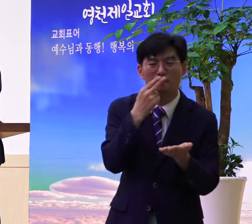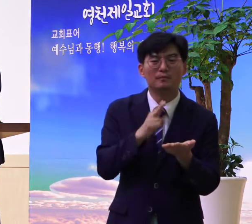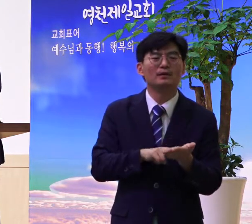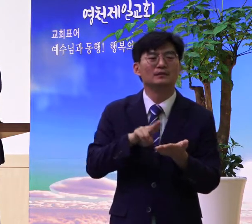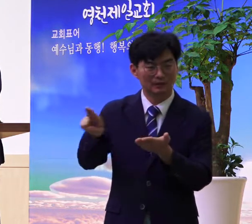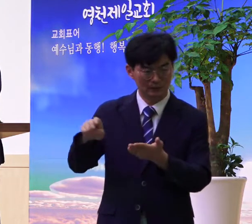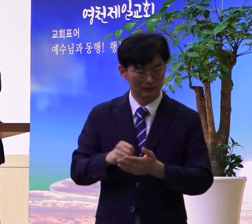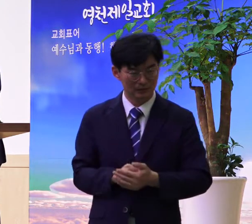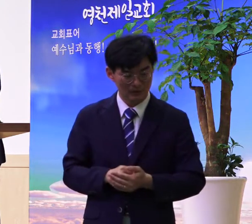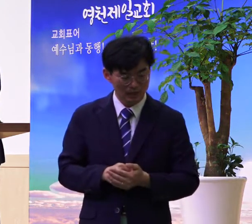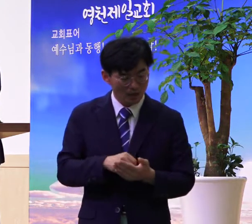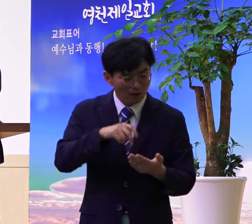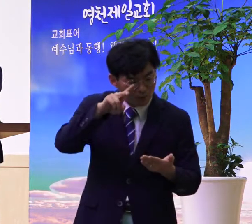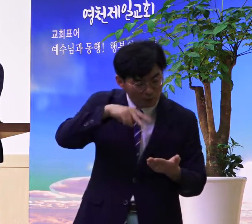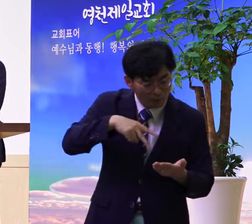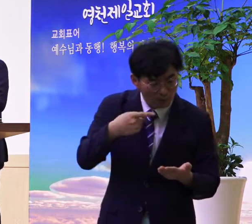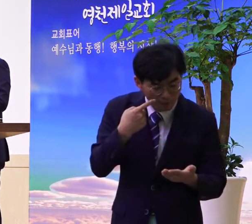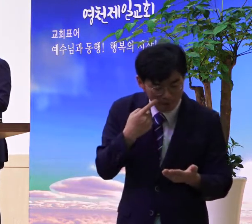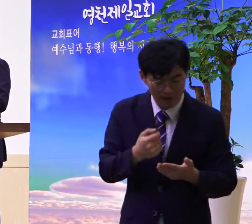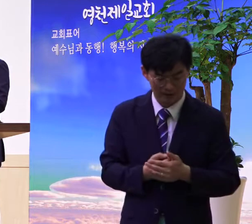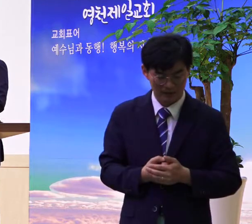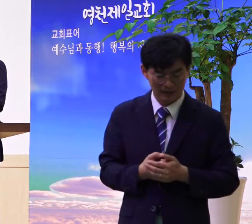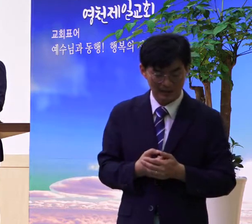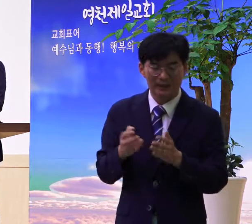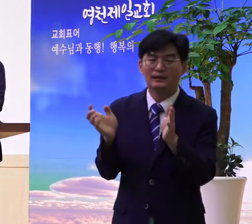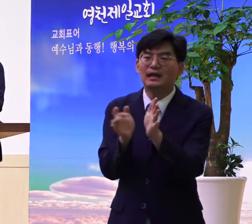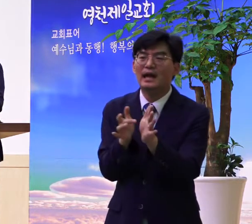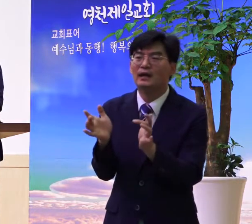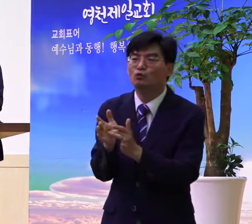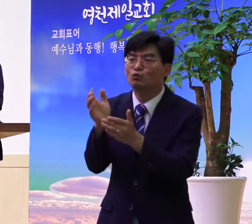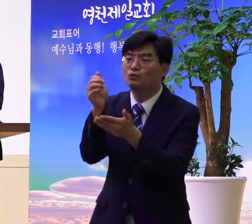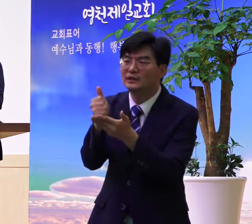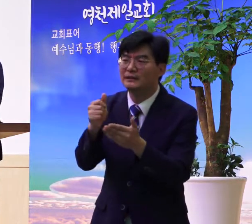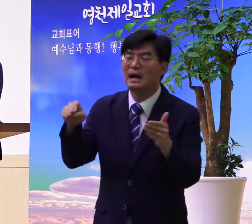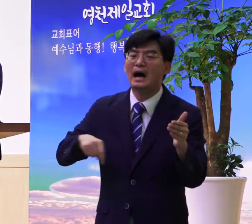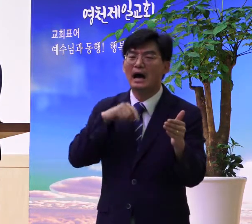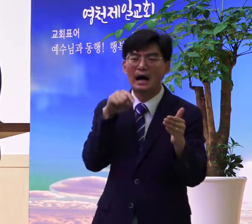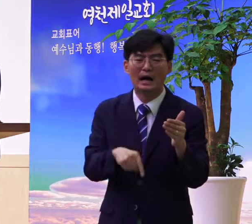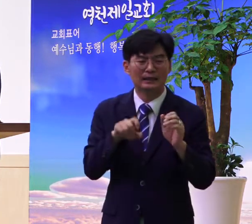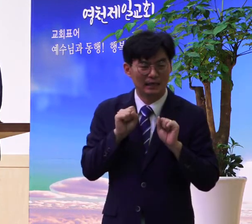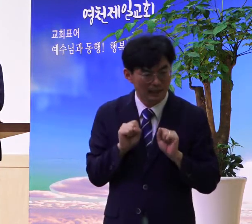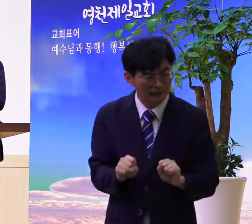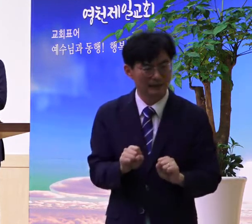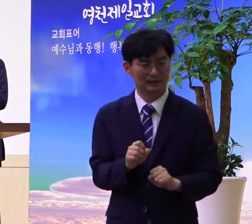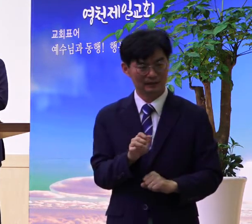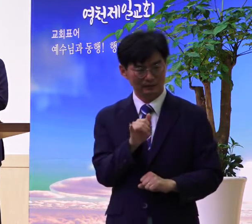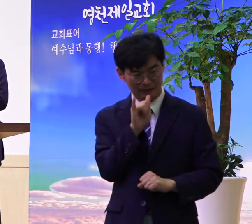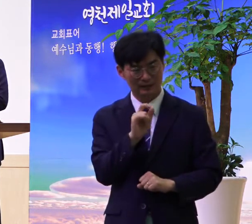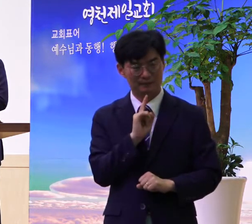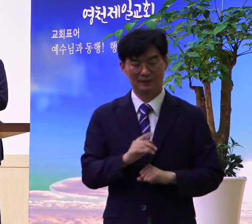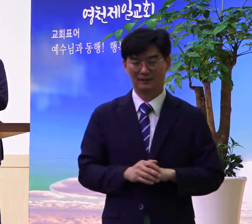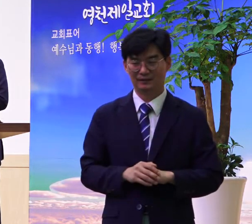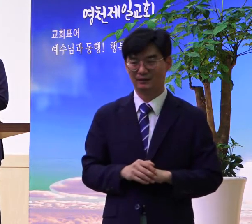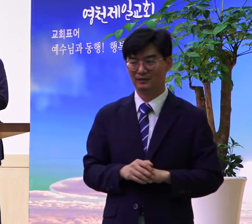라고 하는 말인데요, 그리스도 안에, 예수 그리스도 안에, 그리스도 예수 안에, 이런 말들을 굉장히 많이